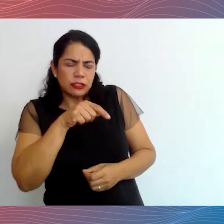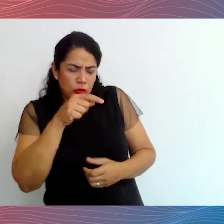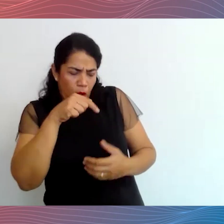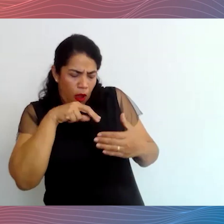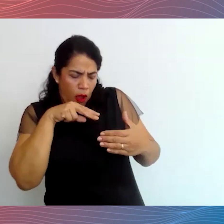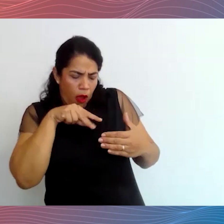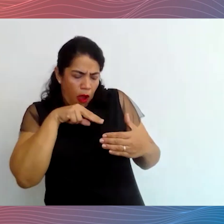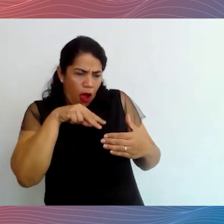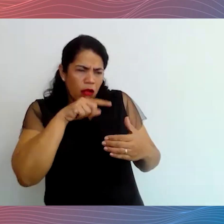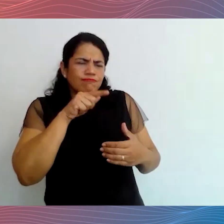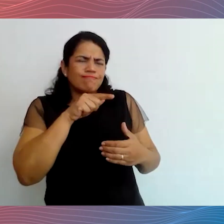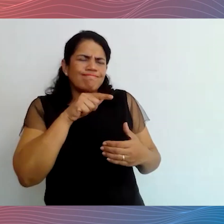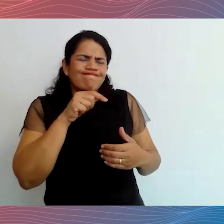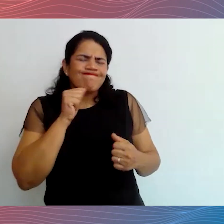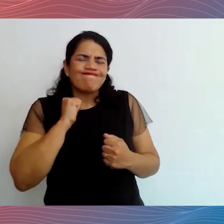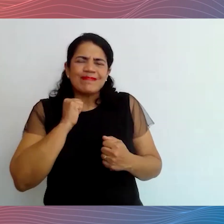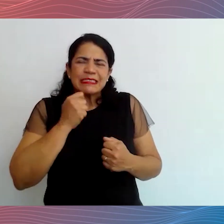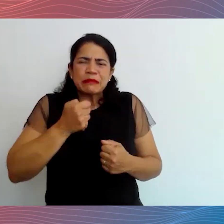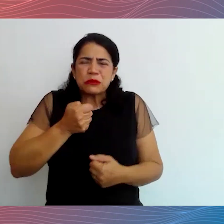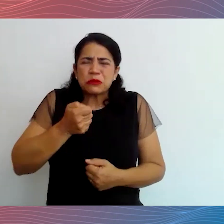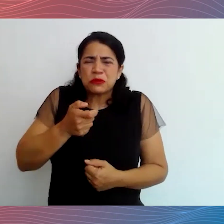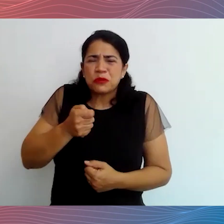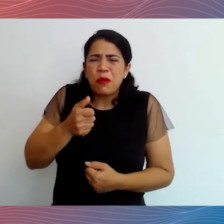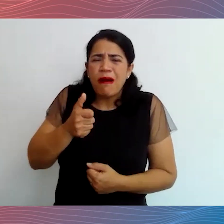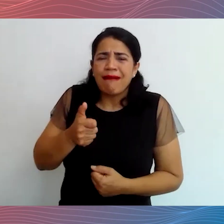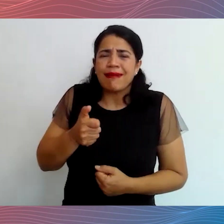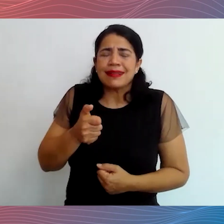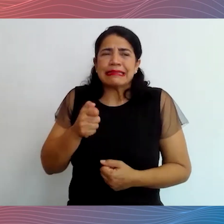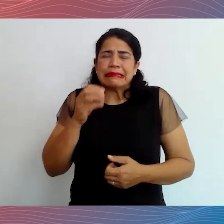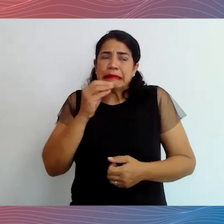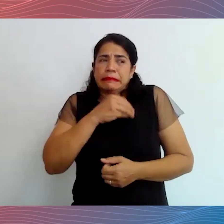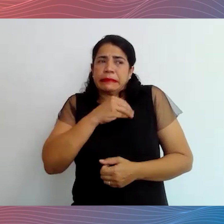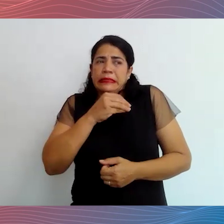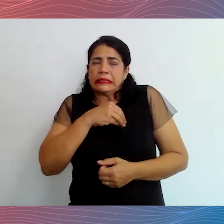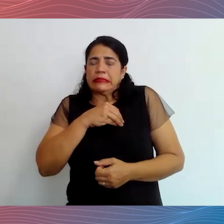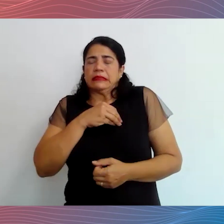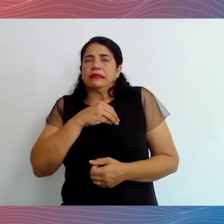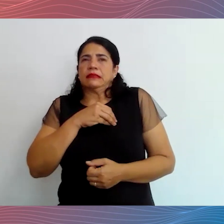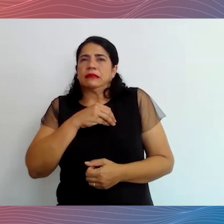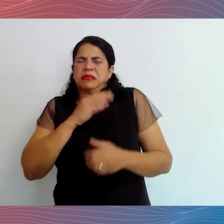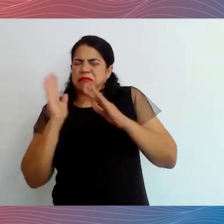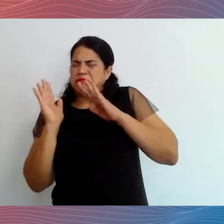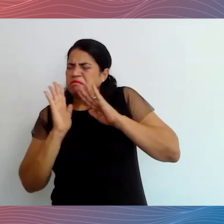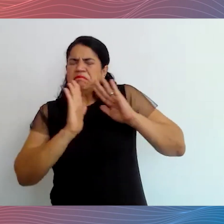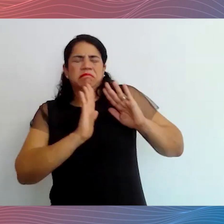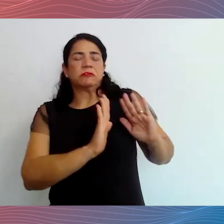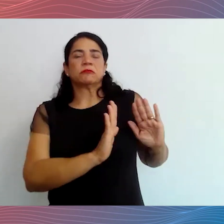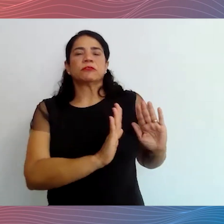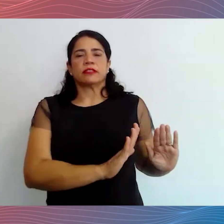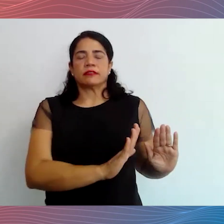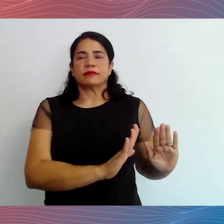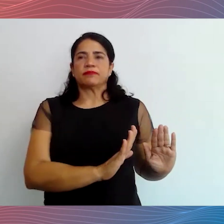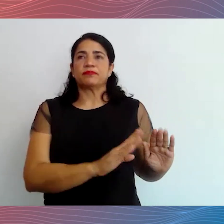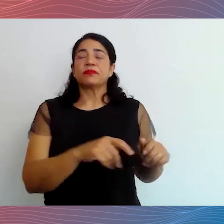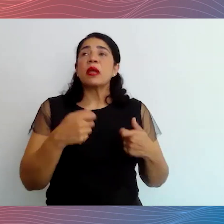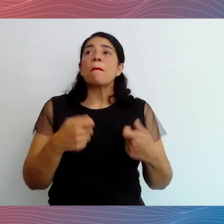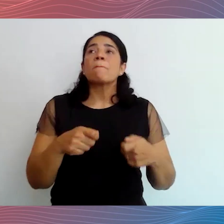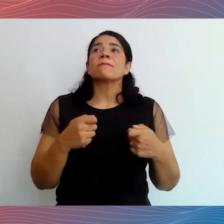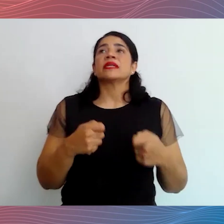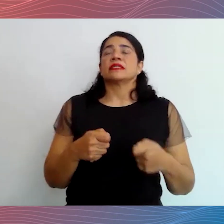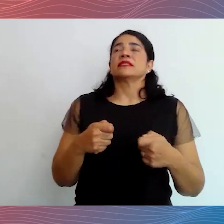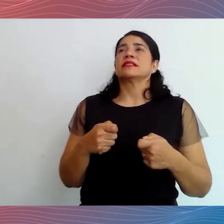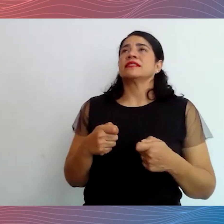outro. Se confessarmos nossos pecados, Deus é fiel e justo para nos perdoar os pecados